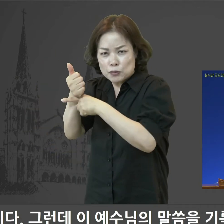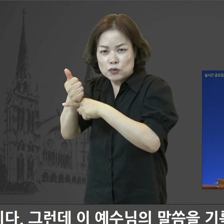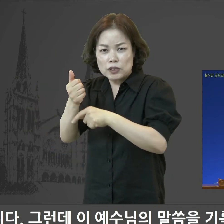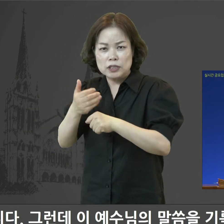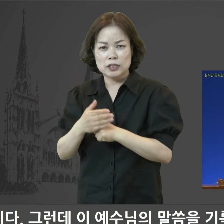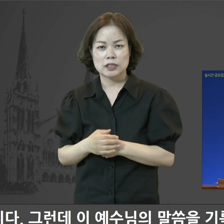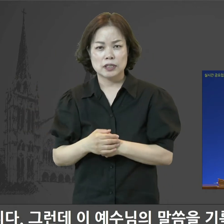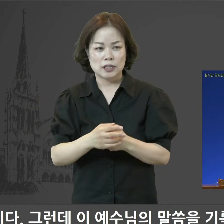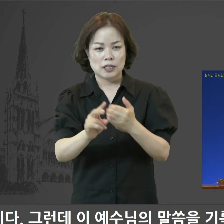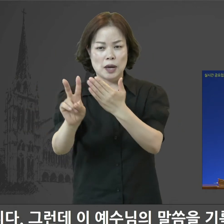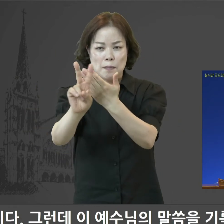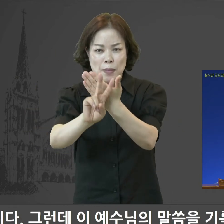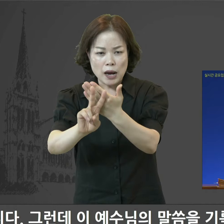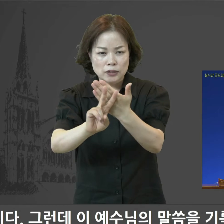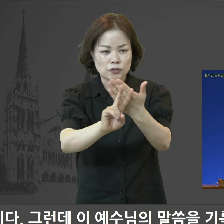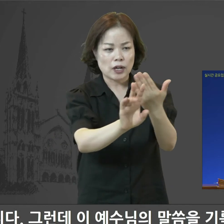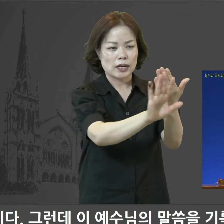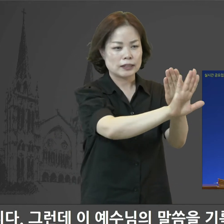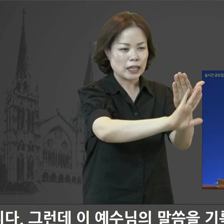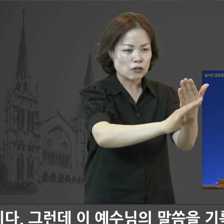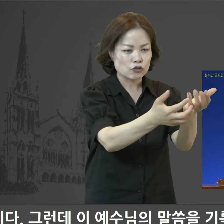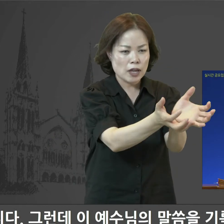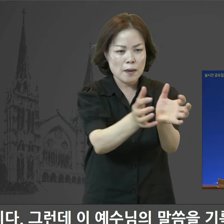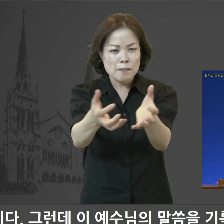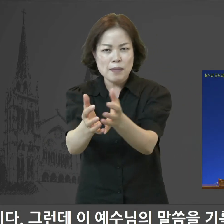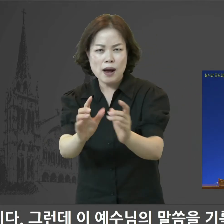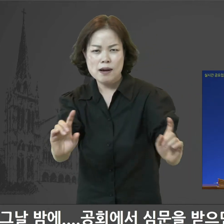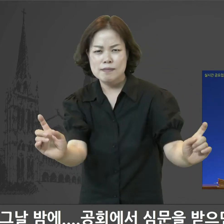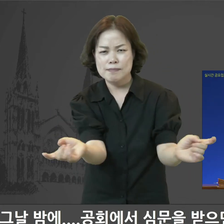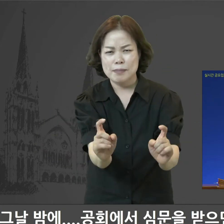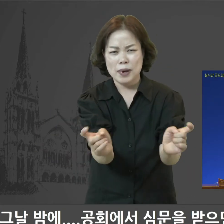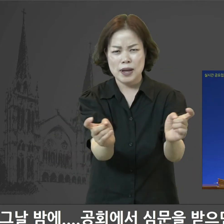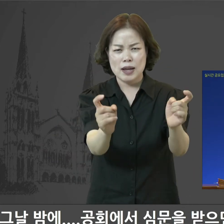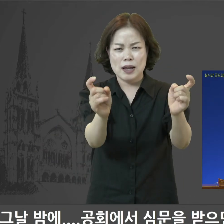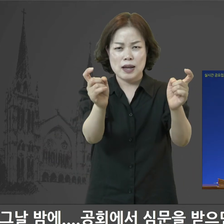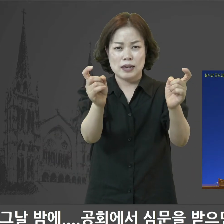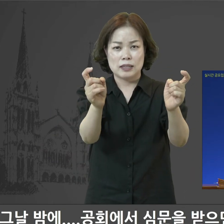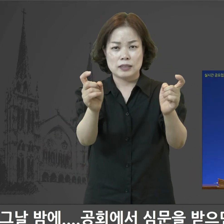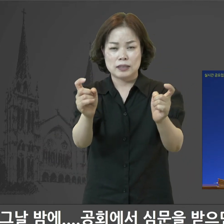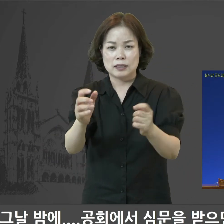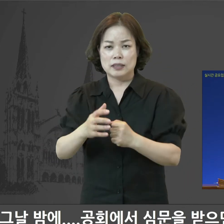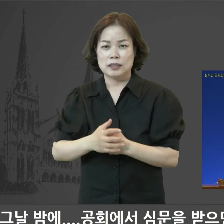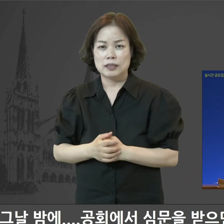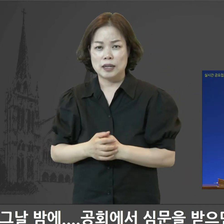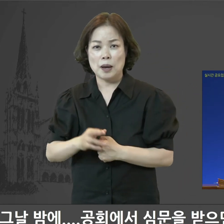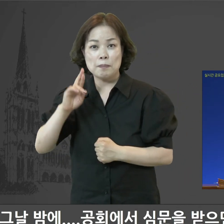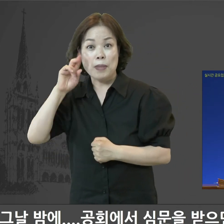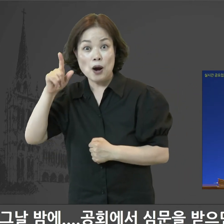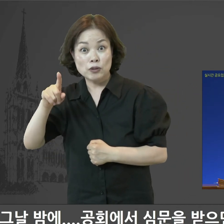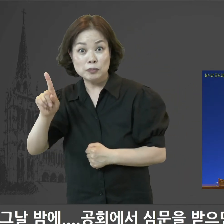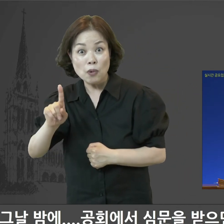바리새인과 사두개파 사람들이 막 그 싸우는 것을 보면서 바울이 통쾌만